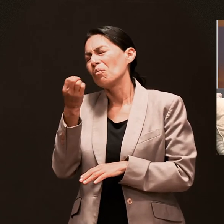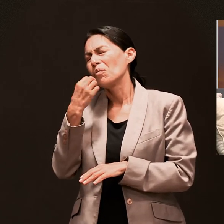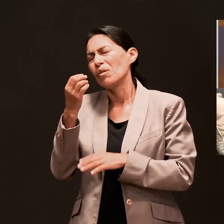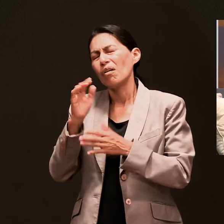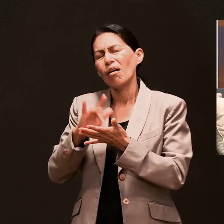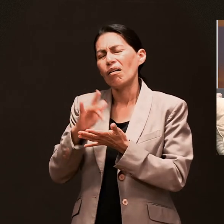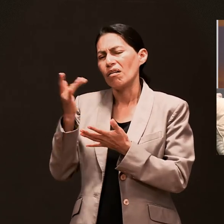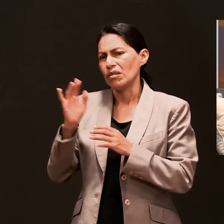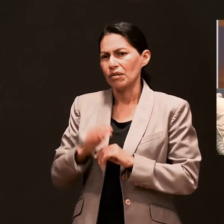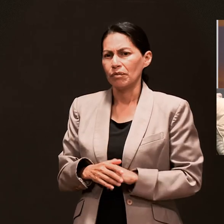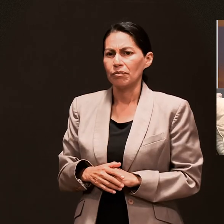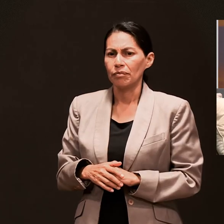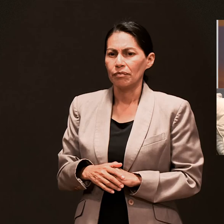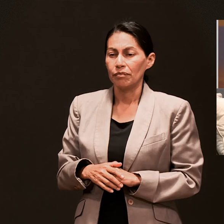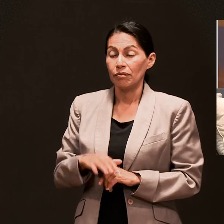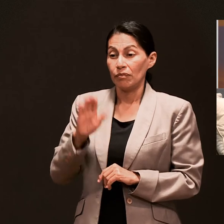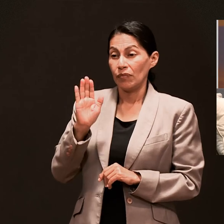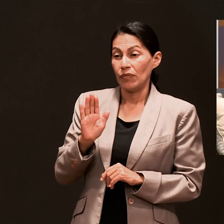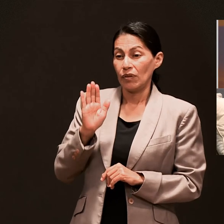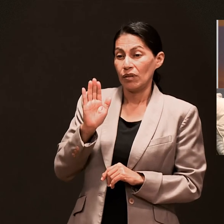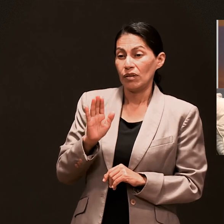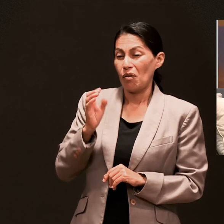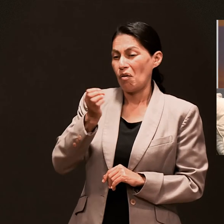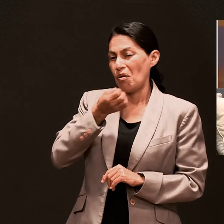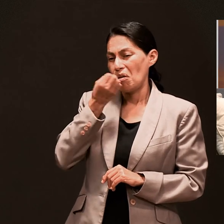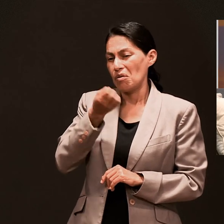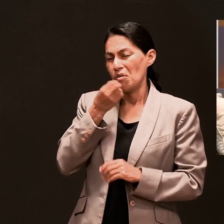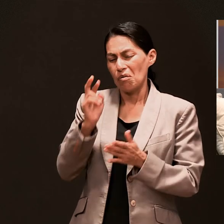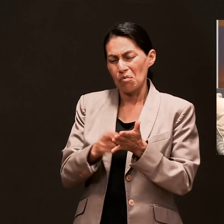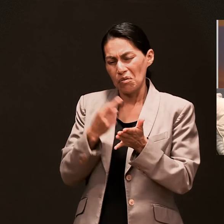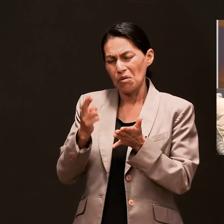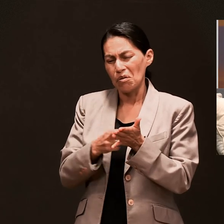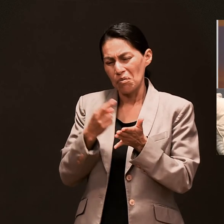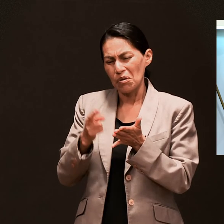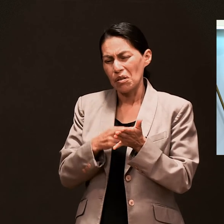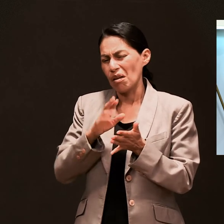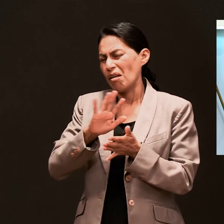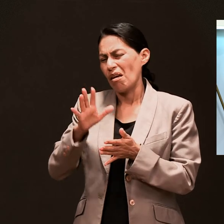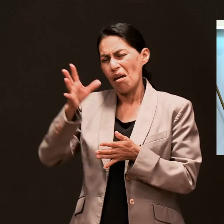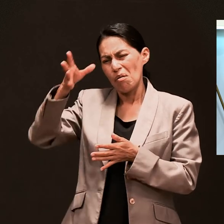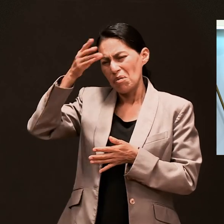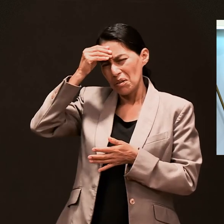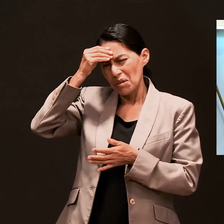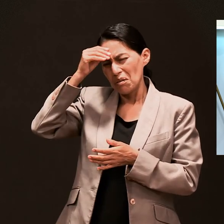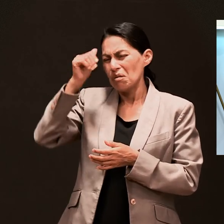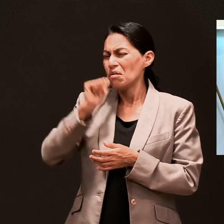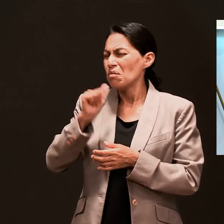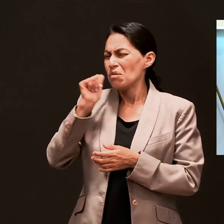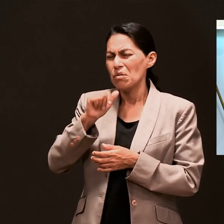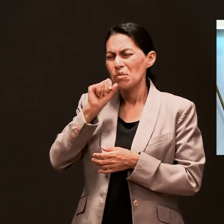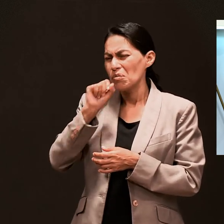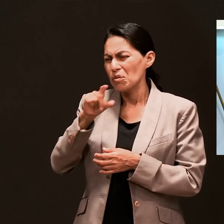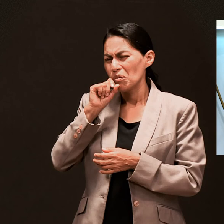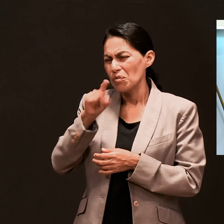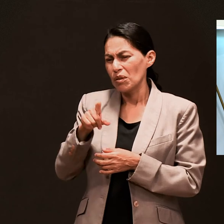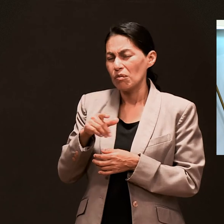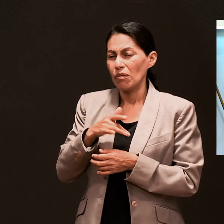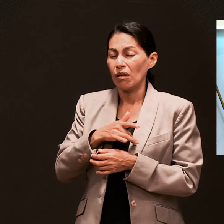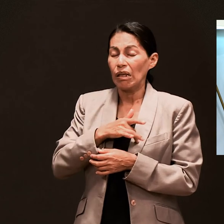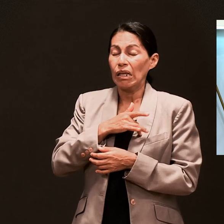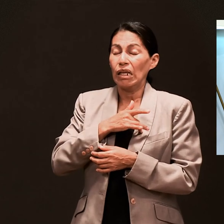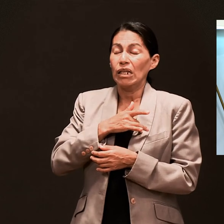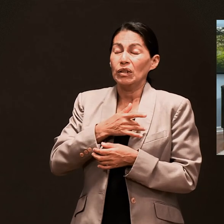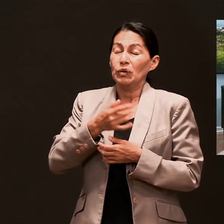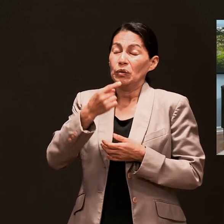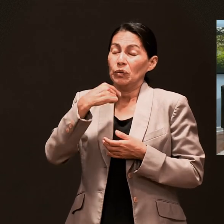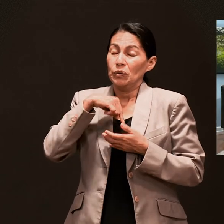por oramos por los alimentos y ya es un rezo es como un rezo es como algo ya aprendido algo